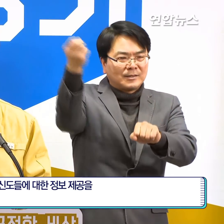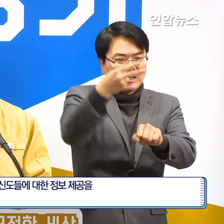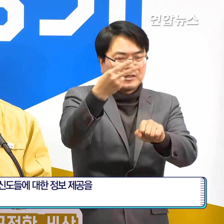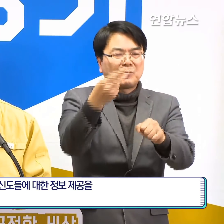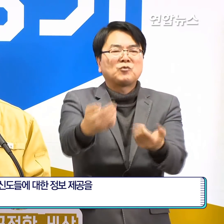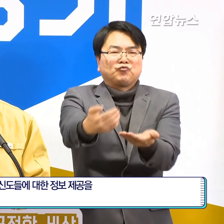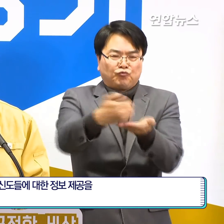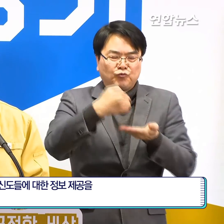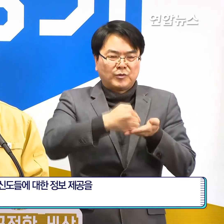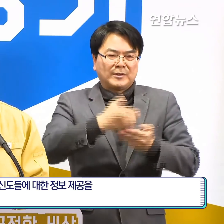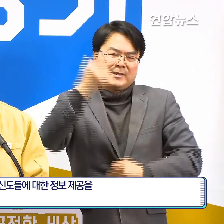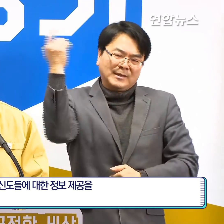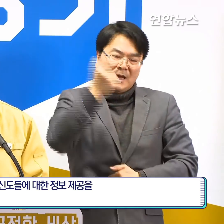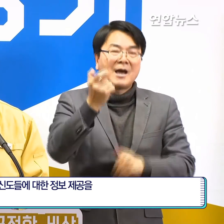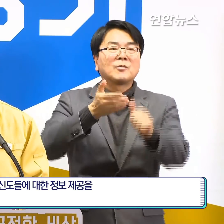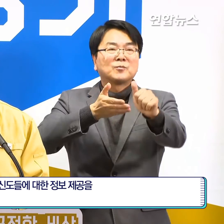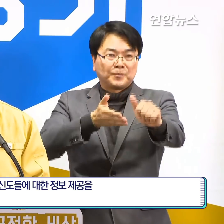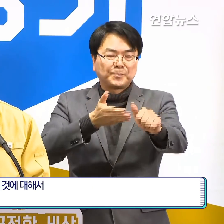강력하게 요청드립니다.